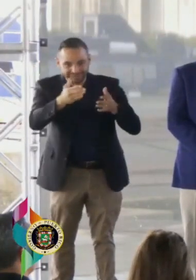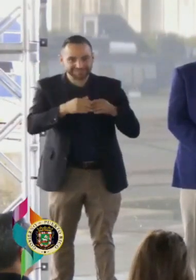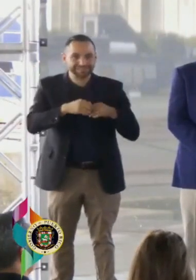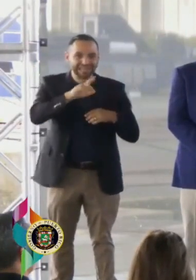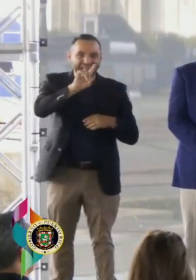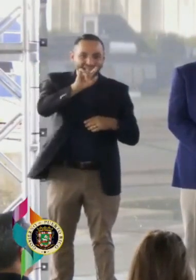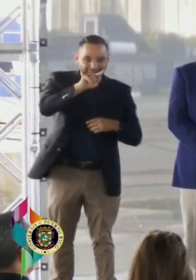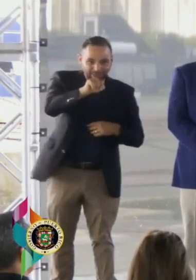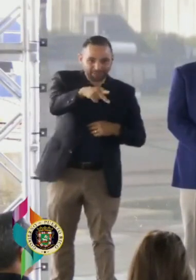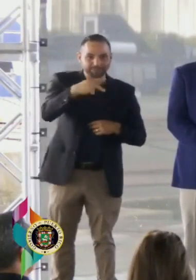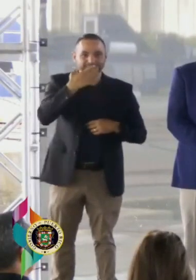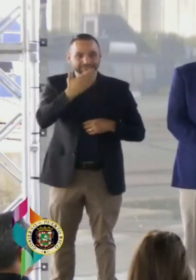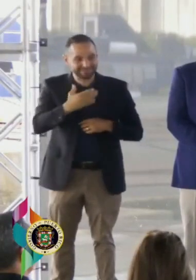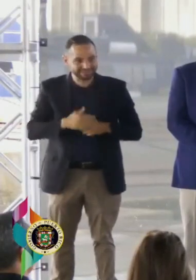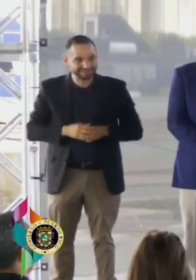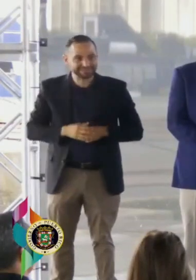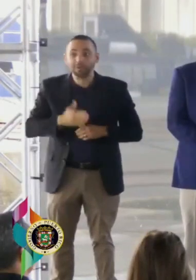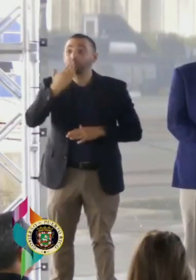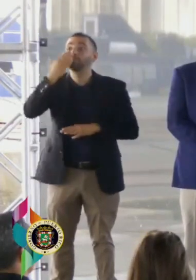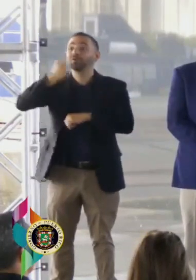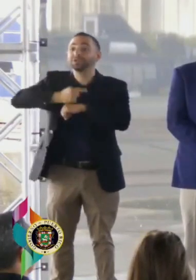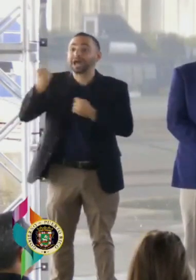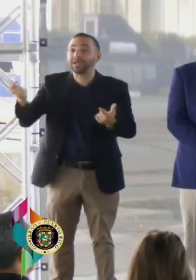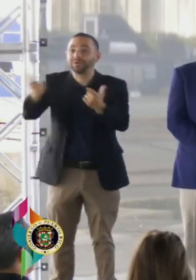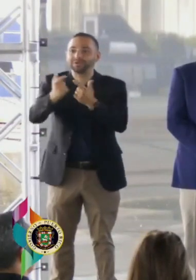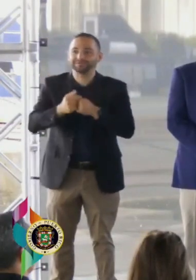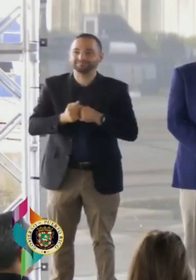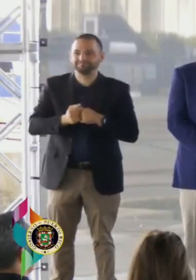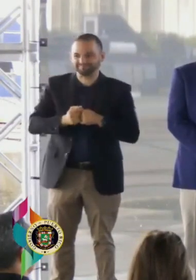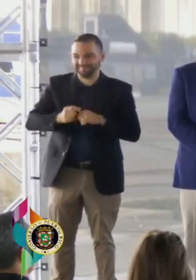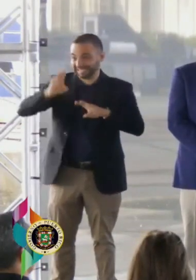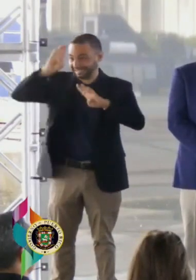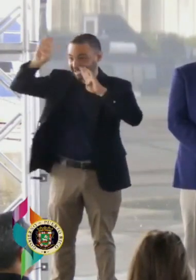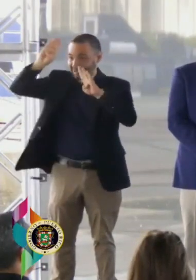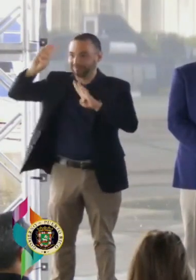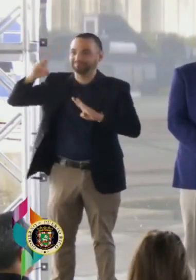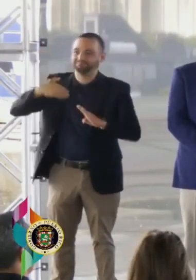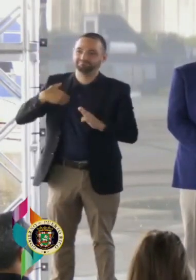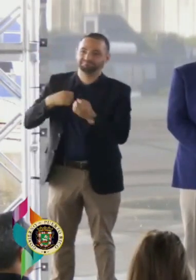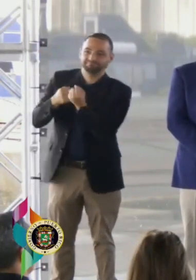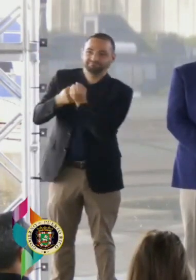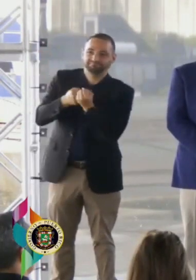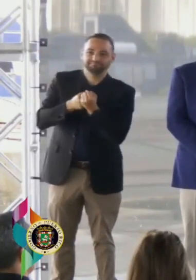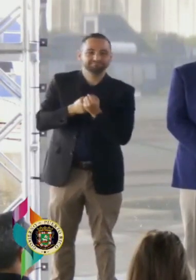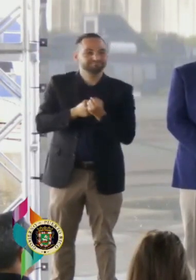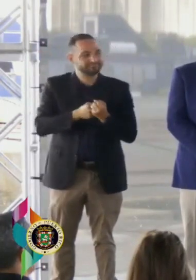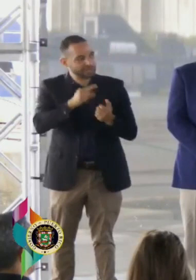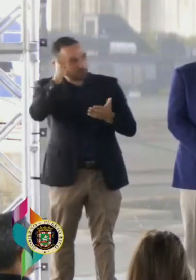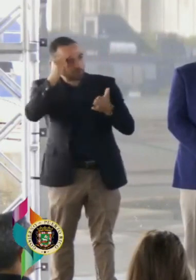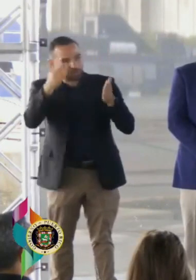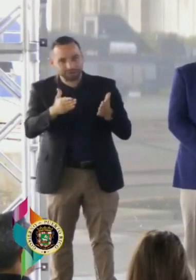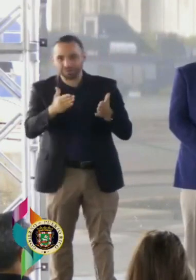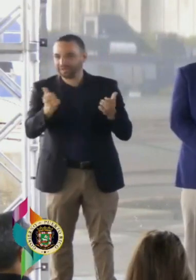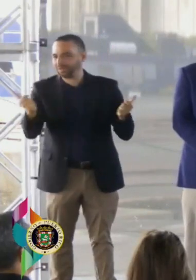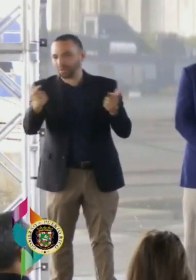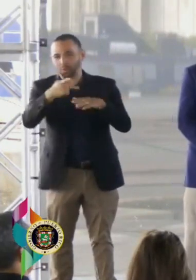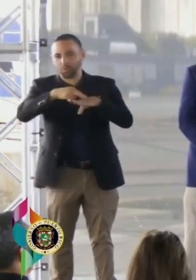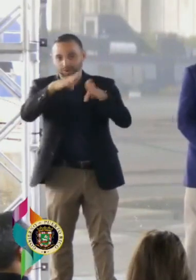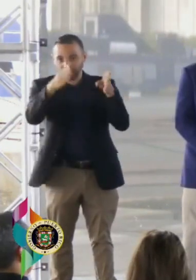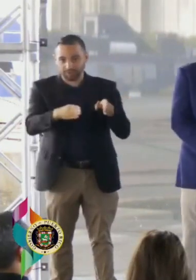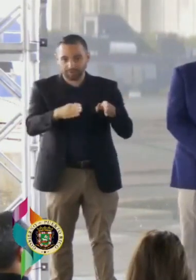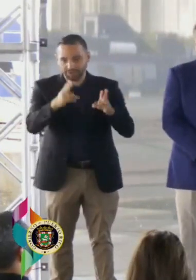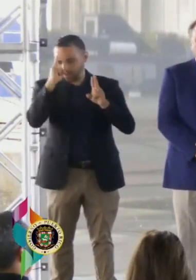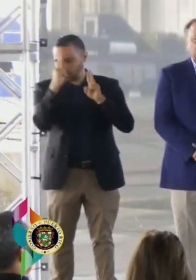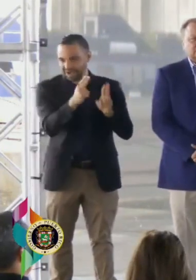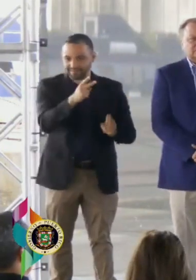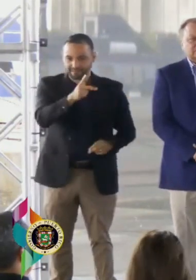pressure buenos días a todos y a todas me me uno al saludo protocolar distingo nuevamente al gobernador de todos los puertorriqueños honorable Pedro p